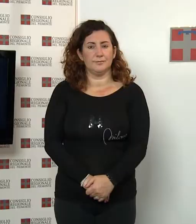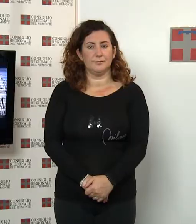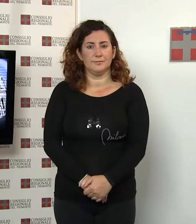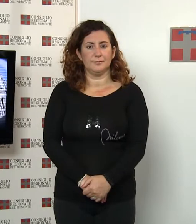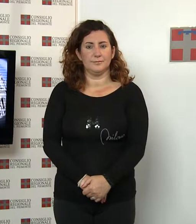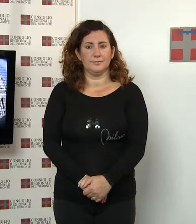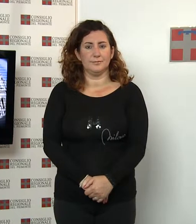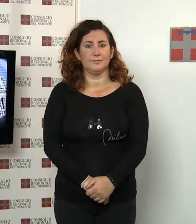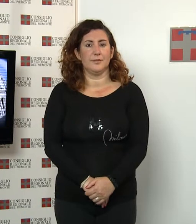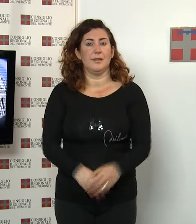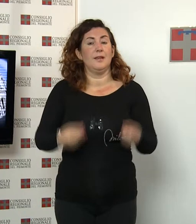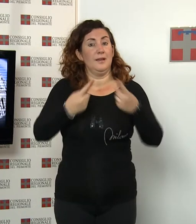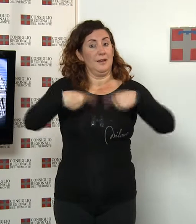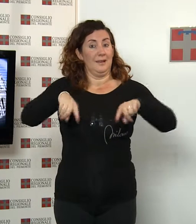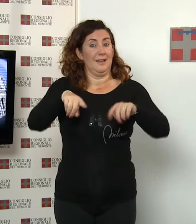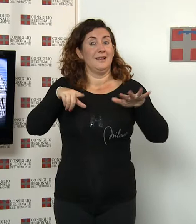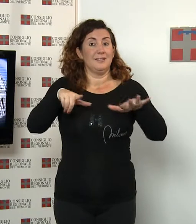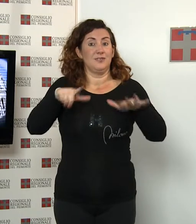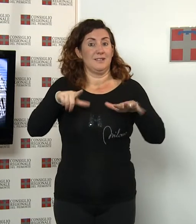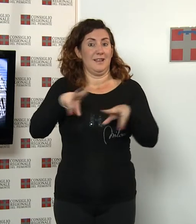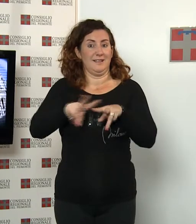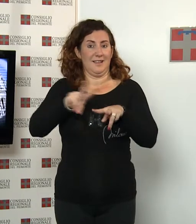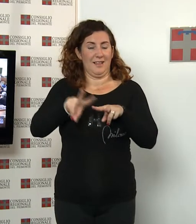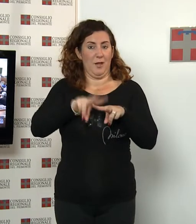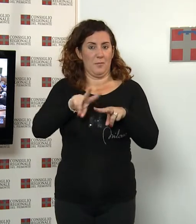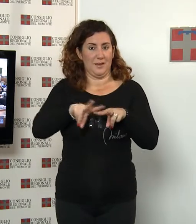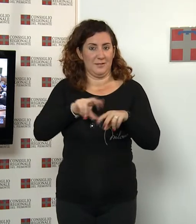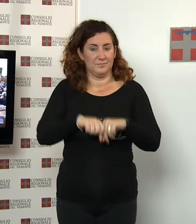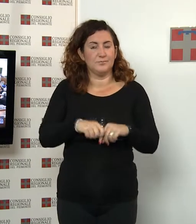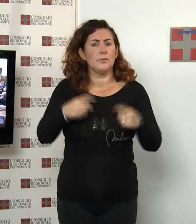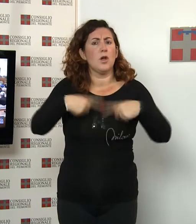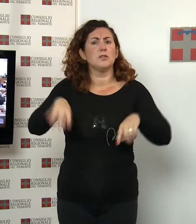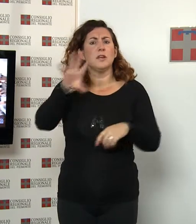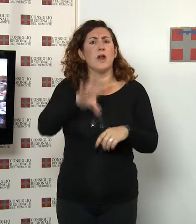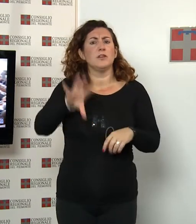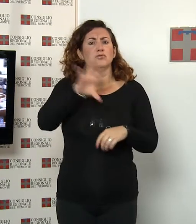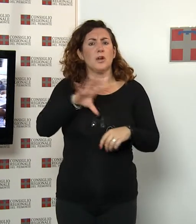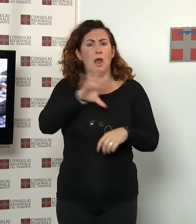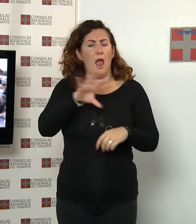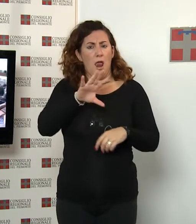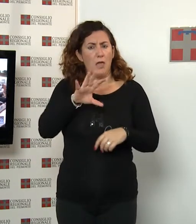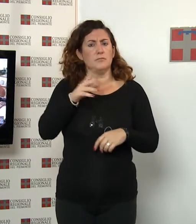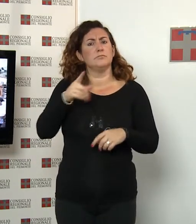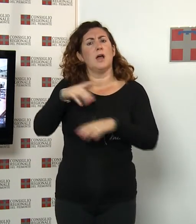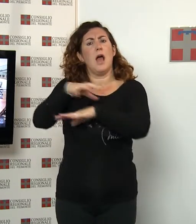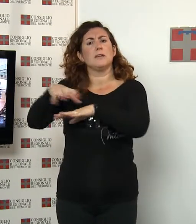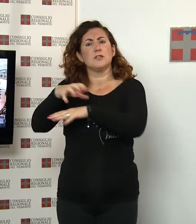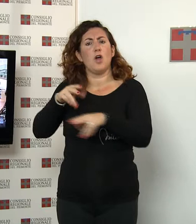la seduta del 17 settembre il consiglio regionale dopo le comunicazioni dell'assessore alla caccia ha svolto un ampio